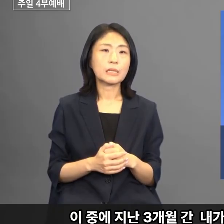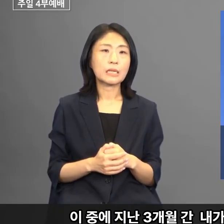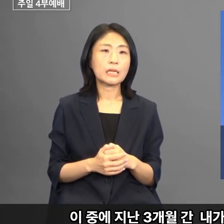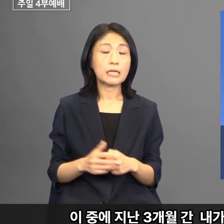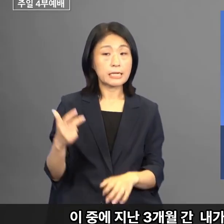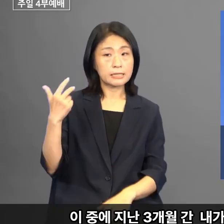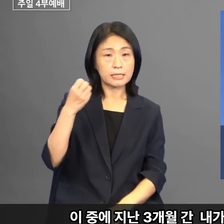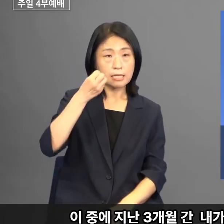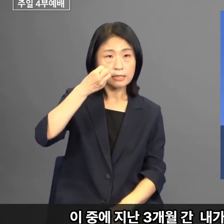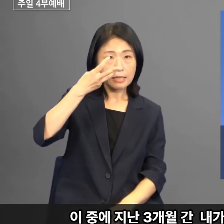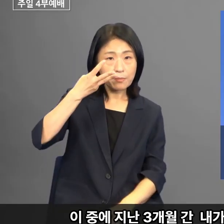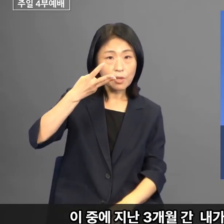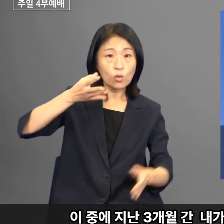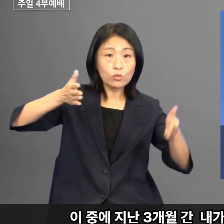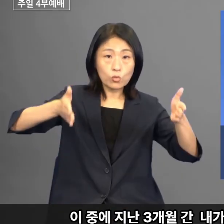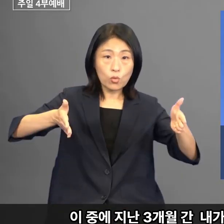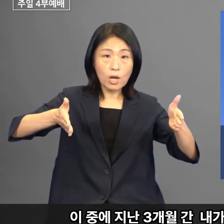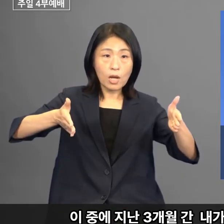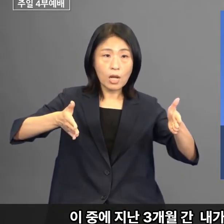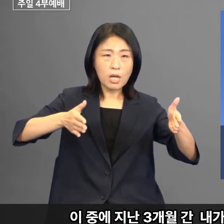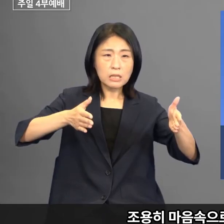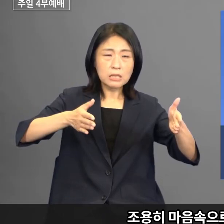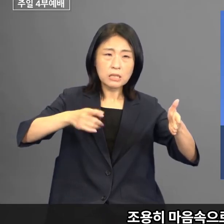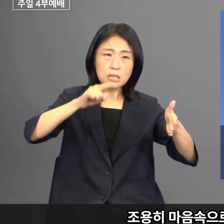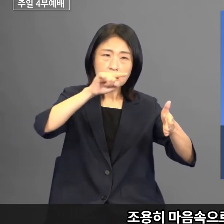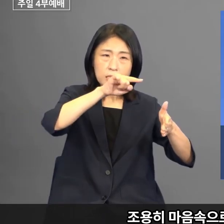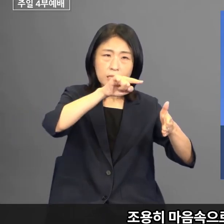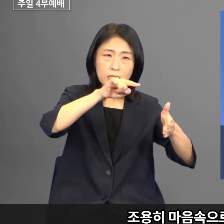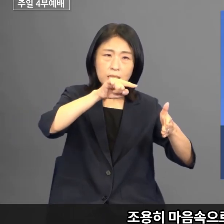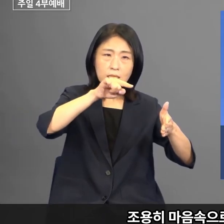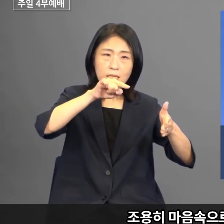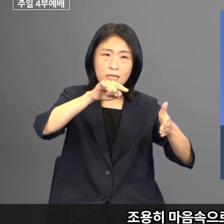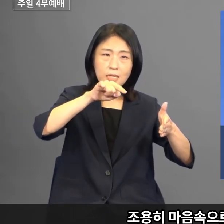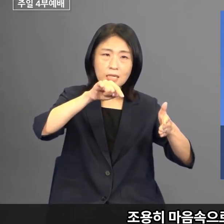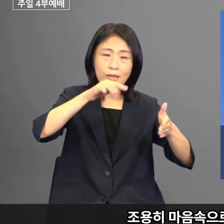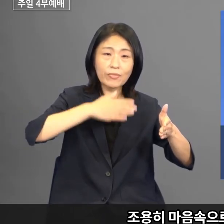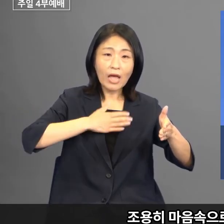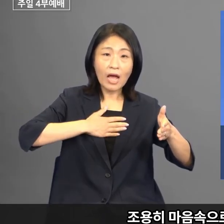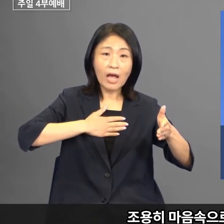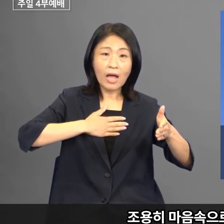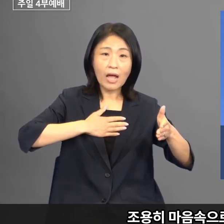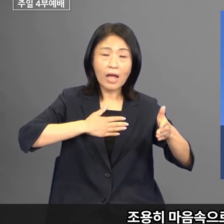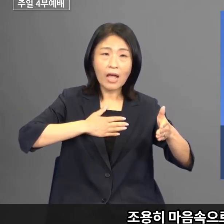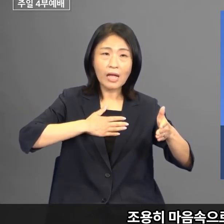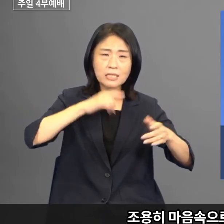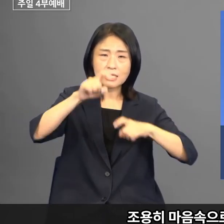3개월간 내가 이 중에서 하나를 한 적이 있다. 조용히 마음속으로 손을 들어보십시오.